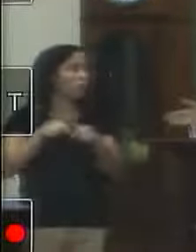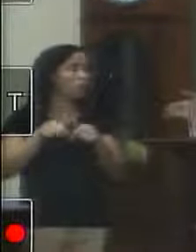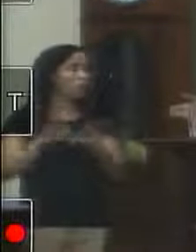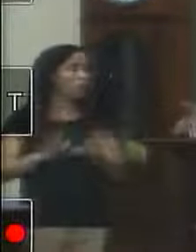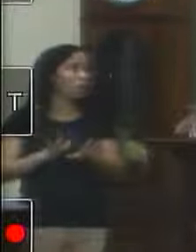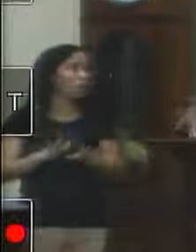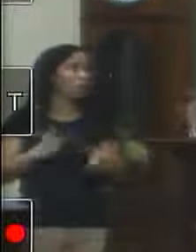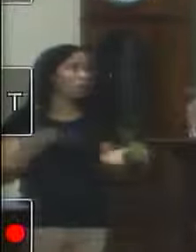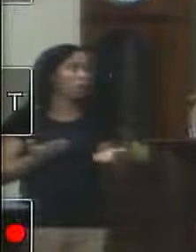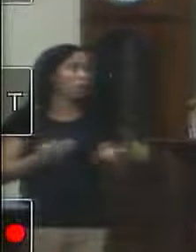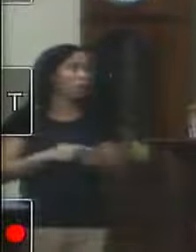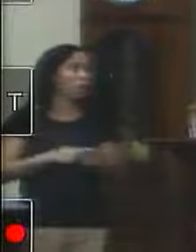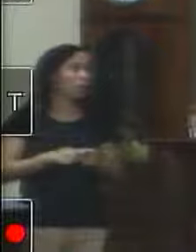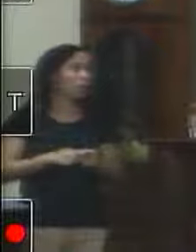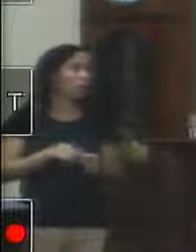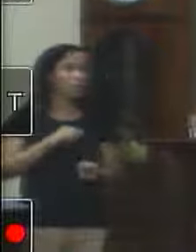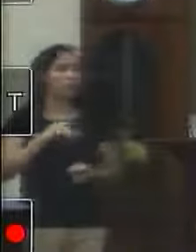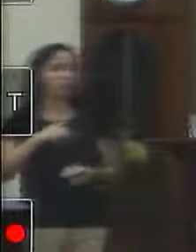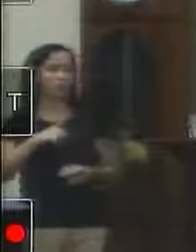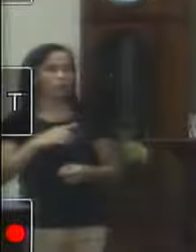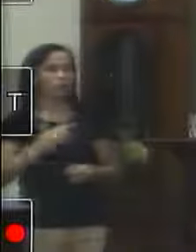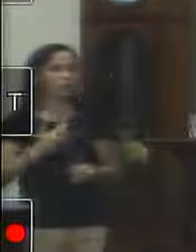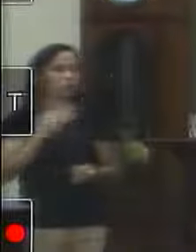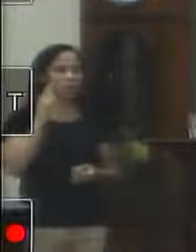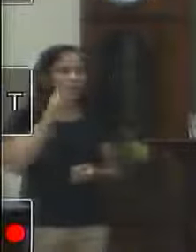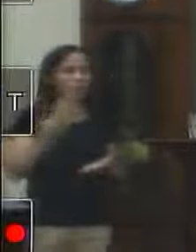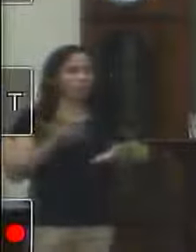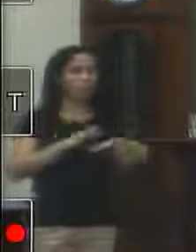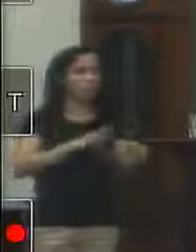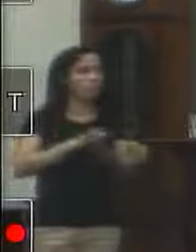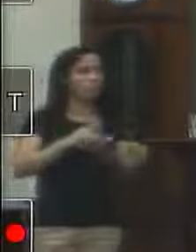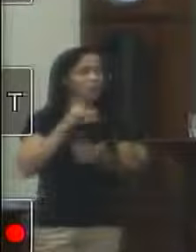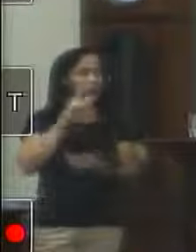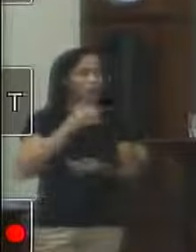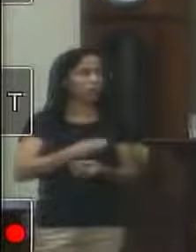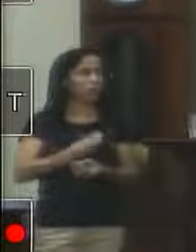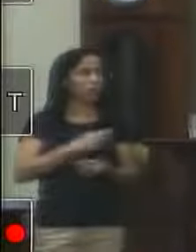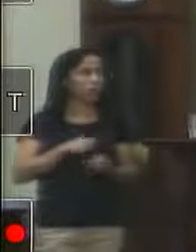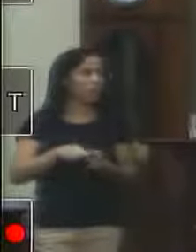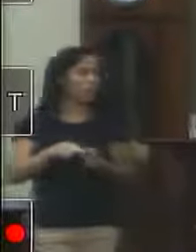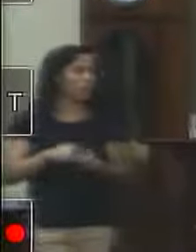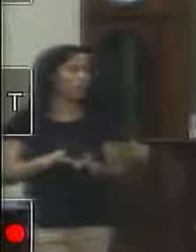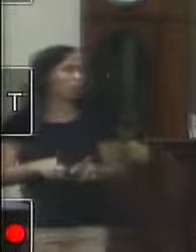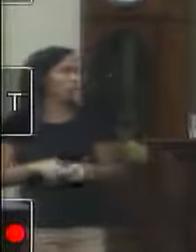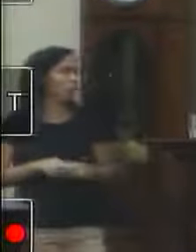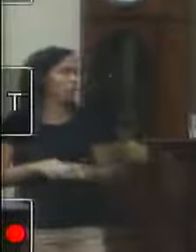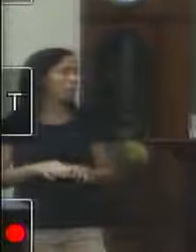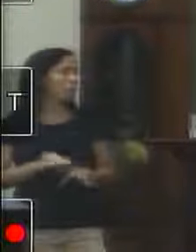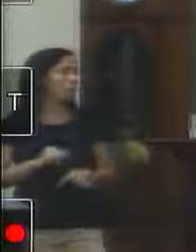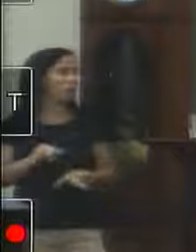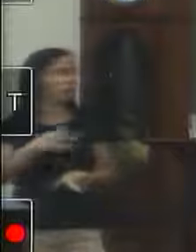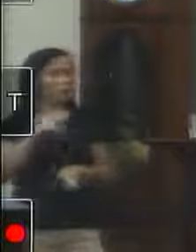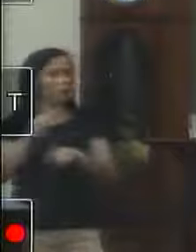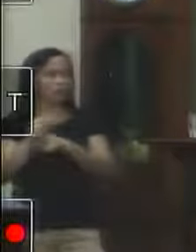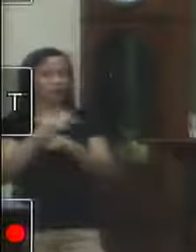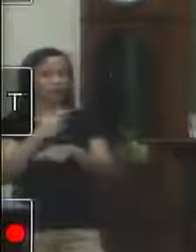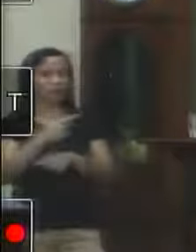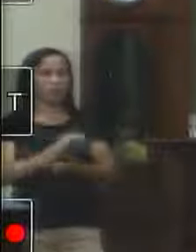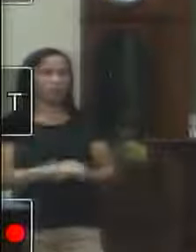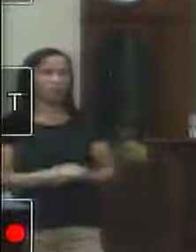forma. Agora, se tinha, eu realmente não posso falar para a senhora que tinha, a senhora viu, não estou duvidando da senhora, mas o fiscal fala para mim que não